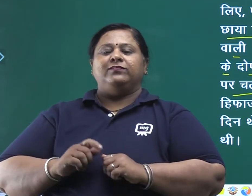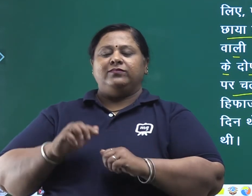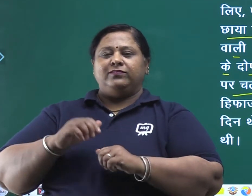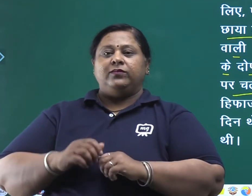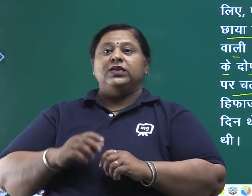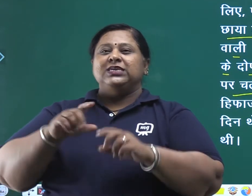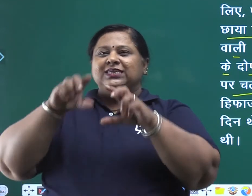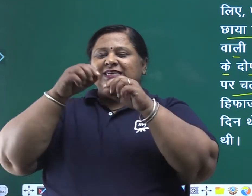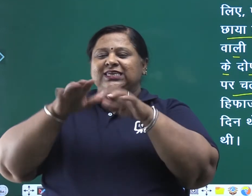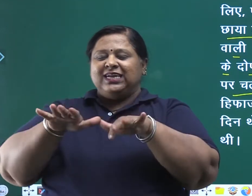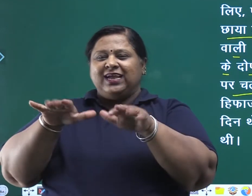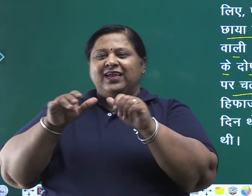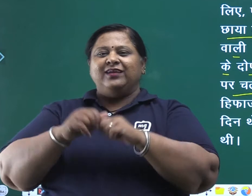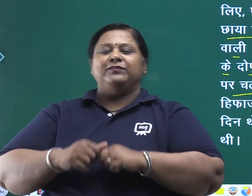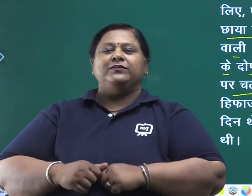चिड़िया के